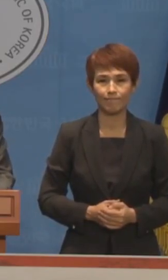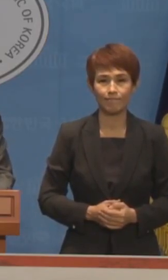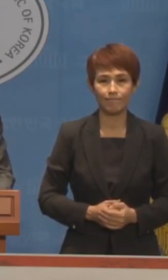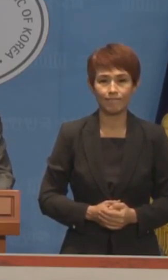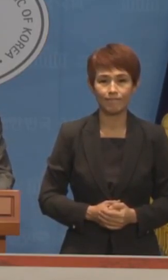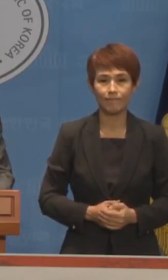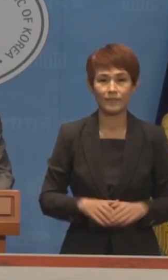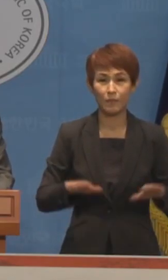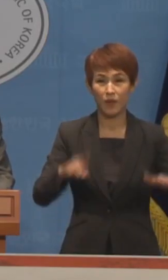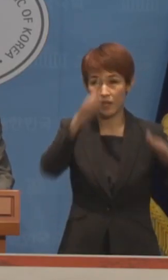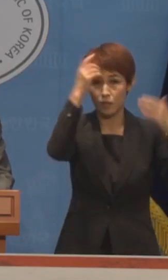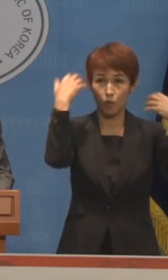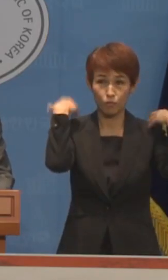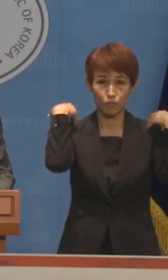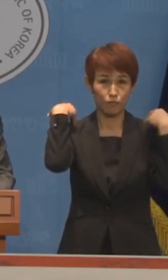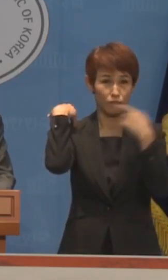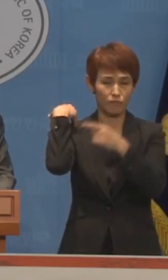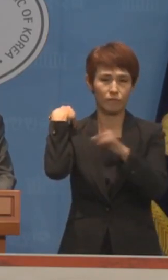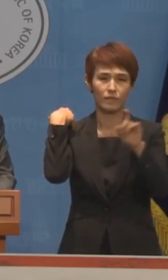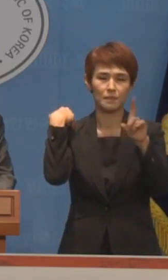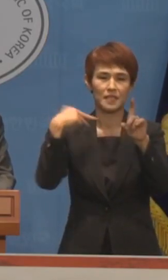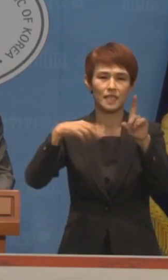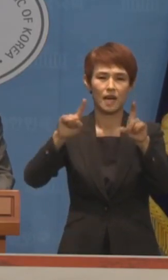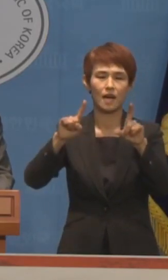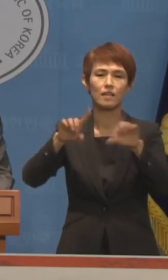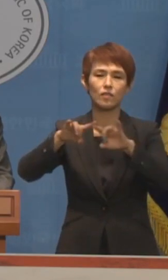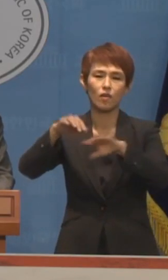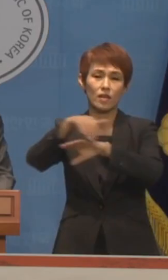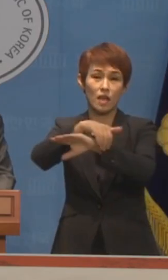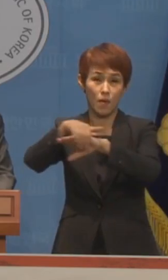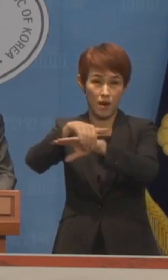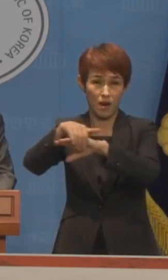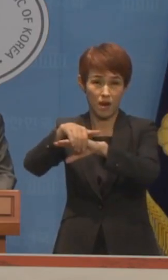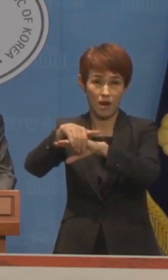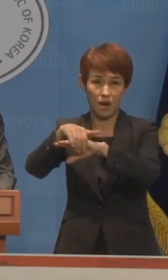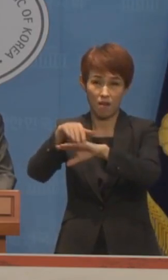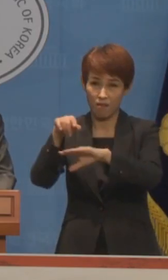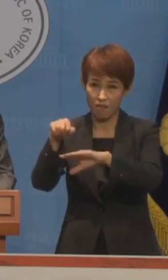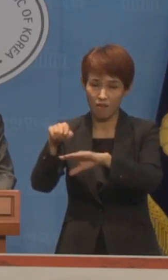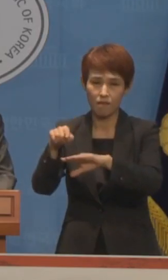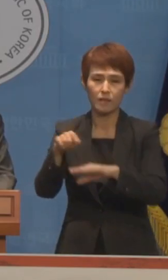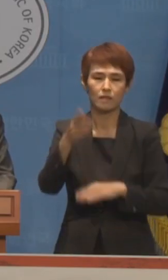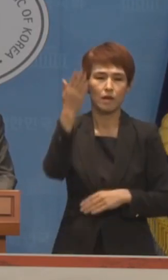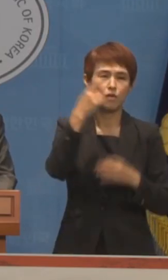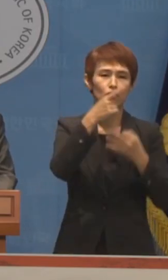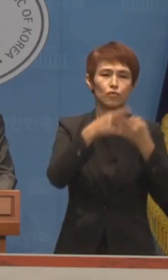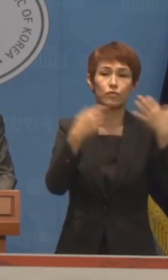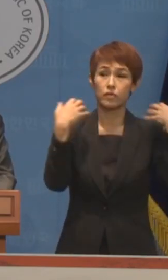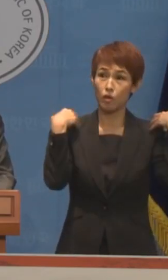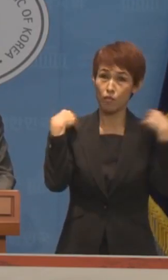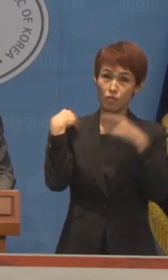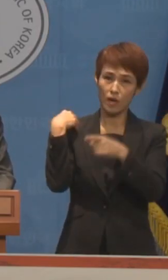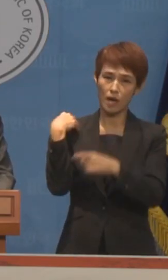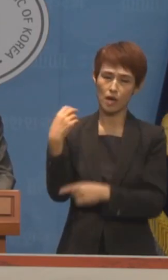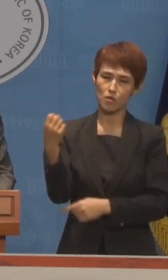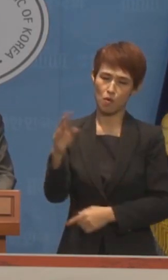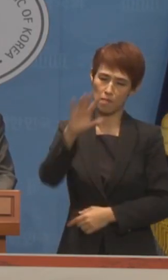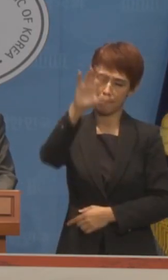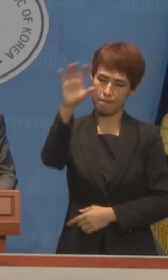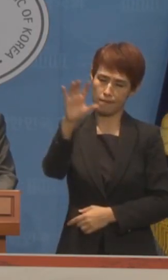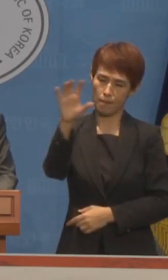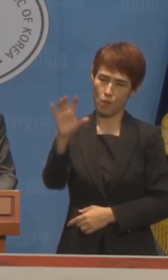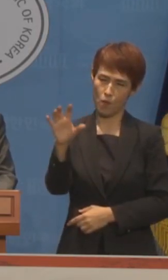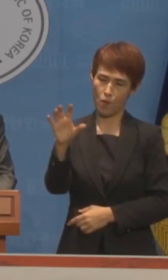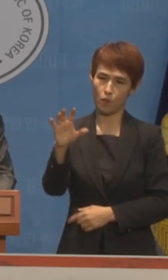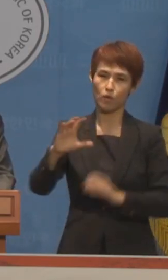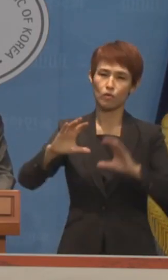이번 정부의 제11차 전력수급 기본계획은 그동안 윤석열 정부가 반복적으로 보여온